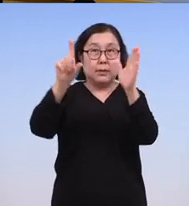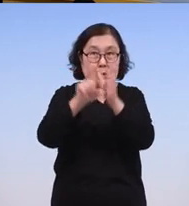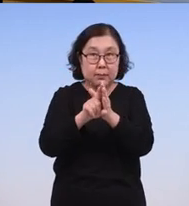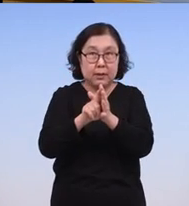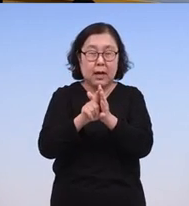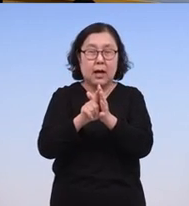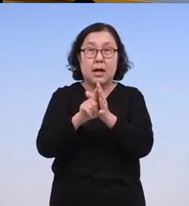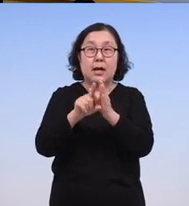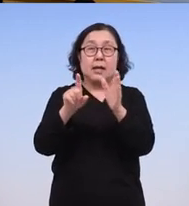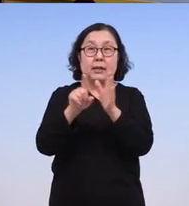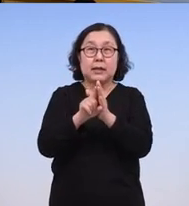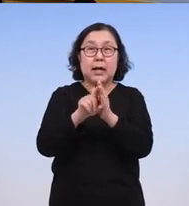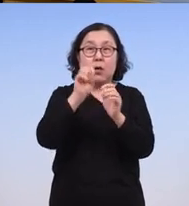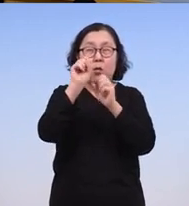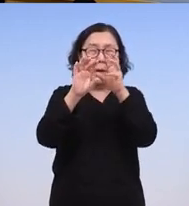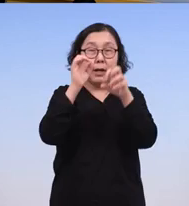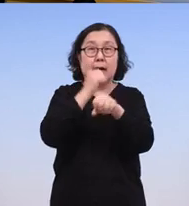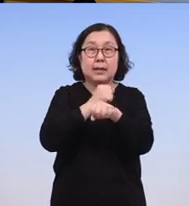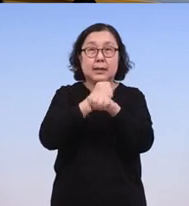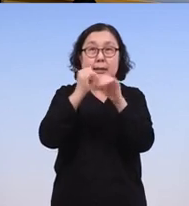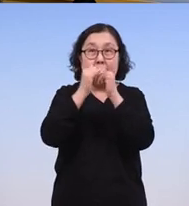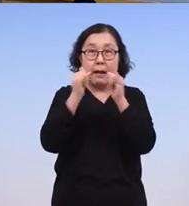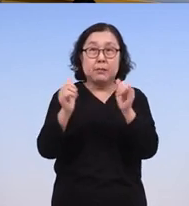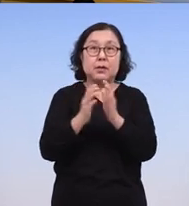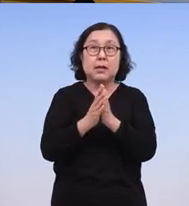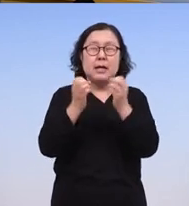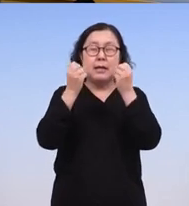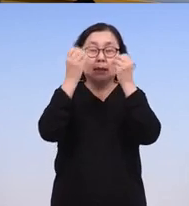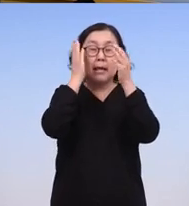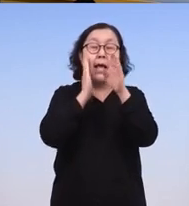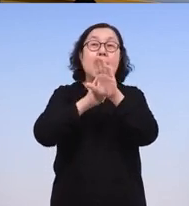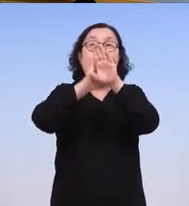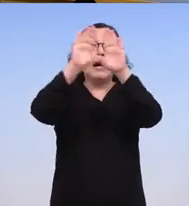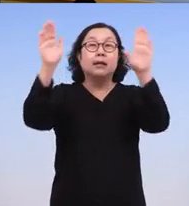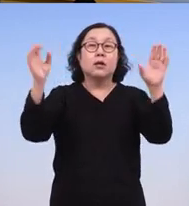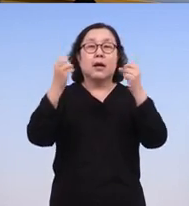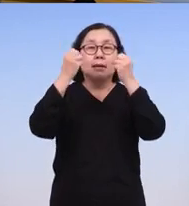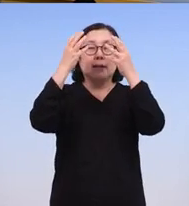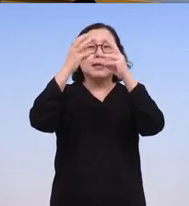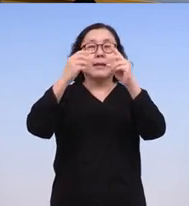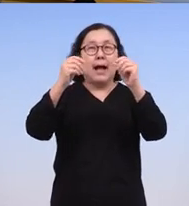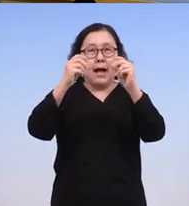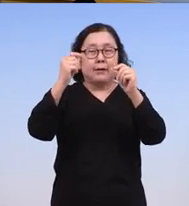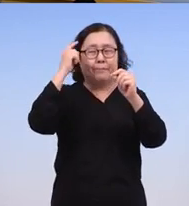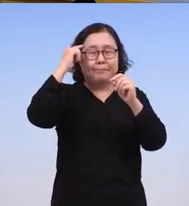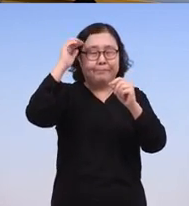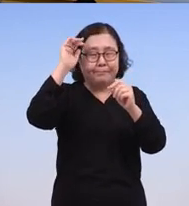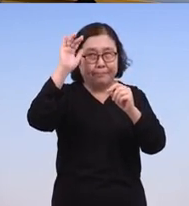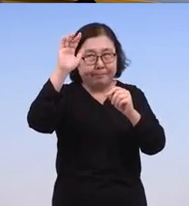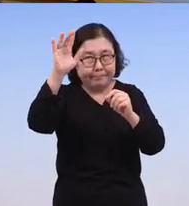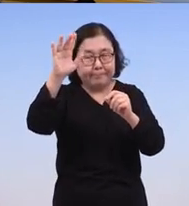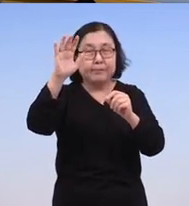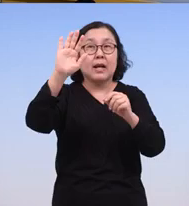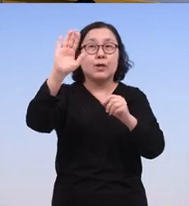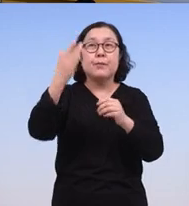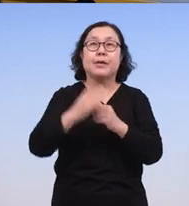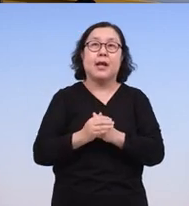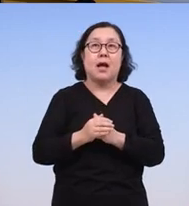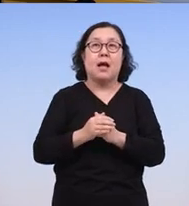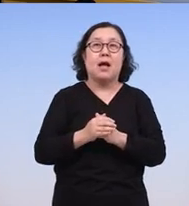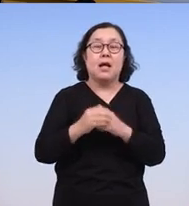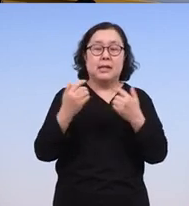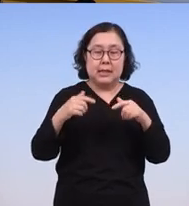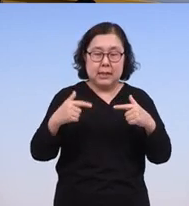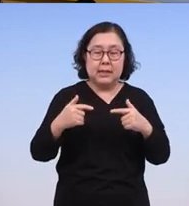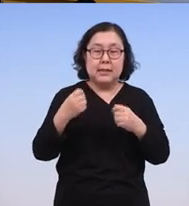것을 믿사옵나이다라는 이 신앙 고백을 하는 사람들은 새 하늘과 새 땅을 사모하며 살아야 돼요. 발은 이 땅에